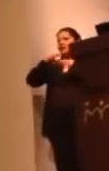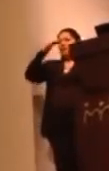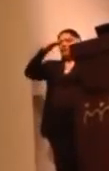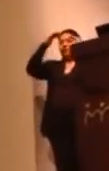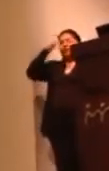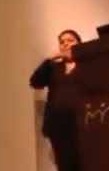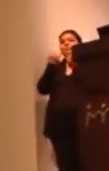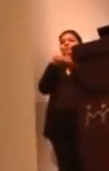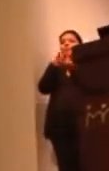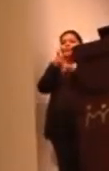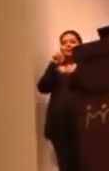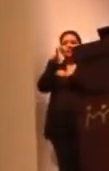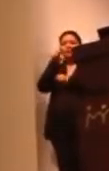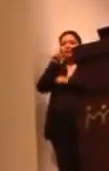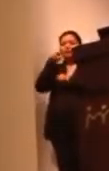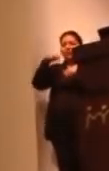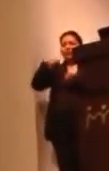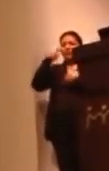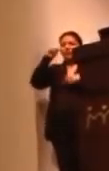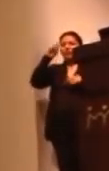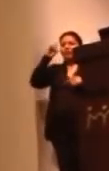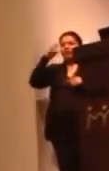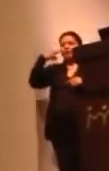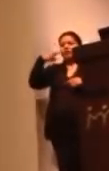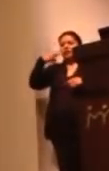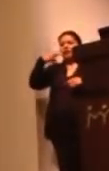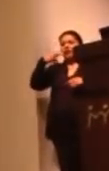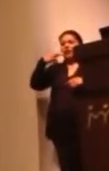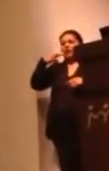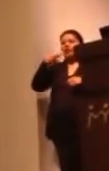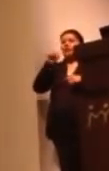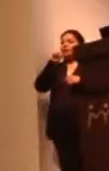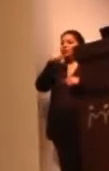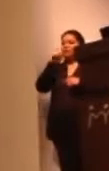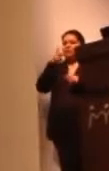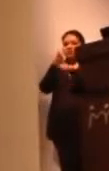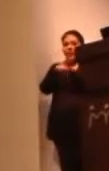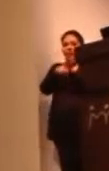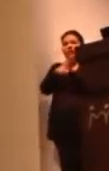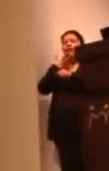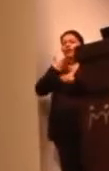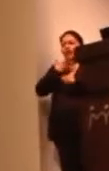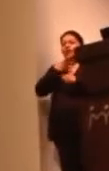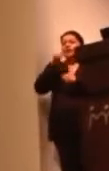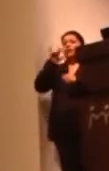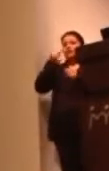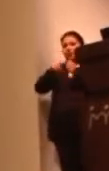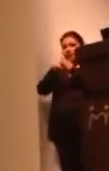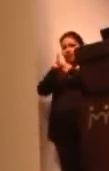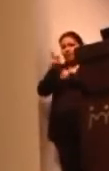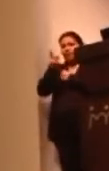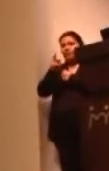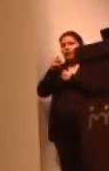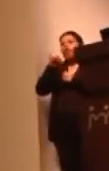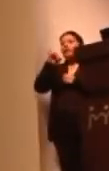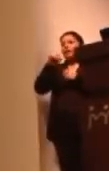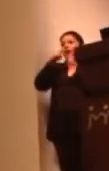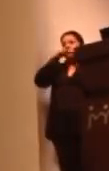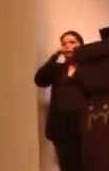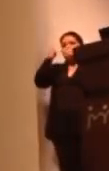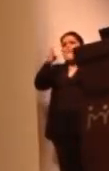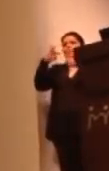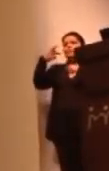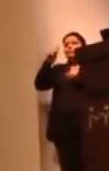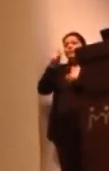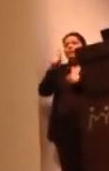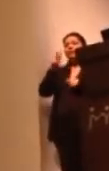Lo mismo pasa con el niño con trastorno con déficit de atención. Sí tiene un problema, sí lo tienes que atender, sin